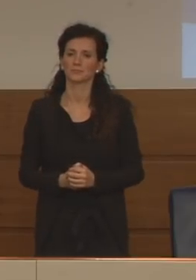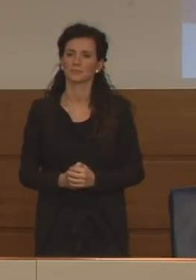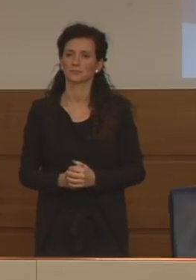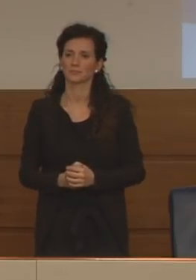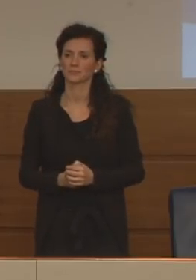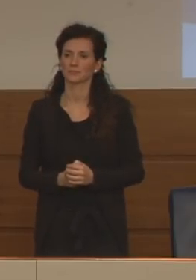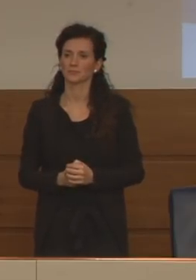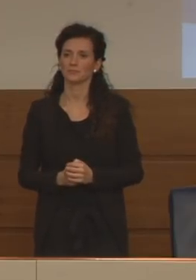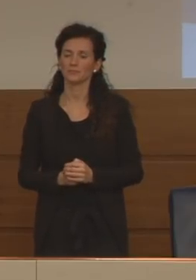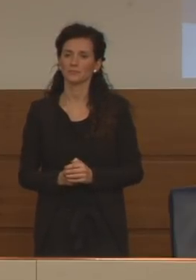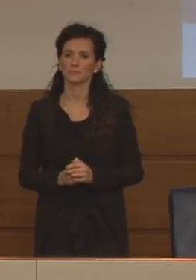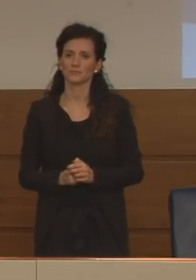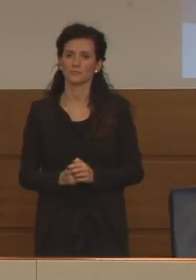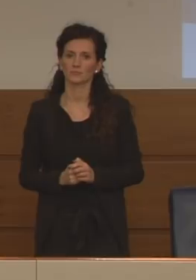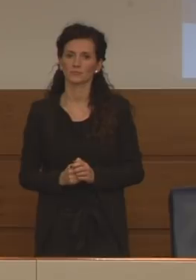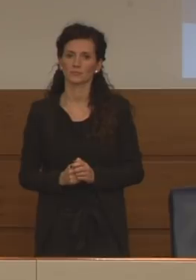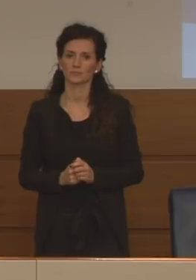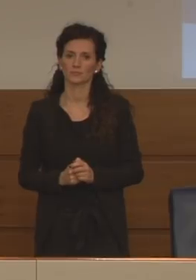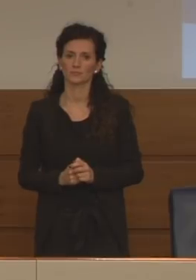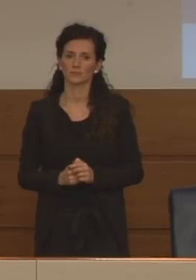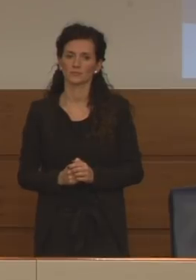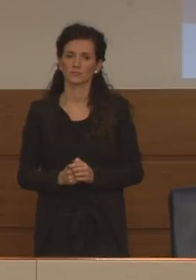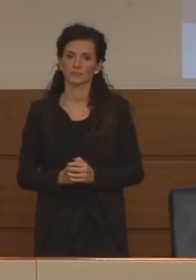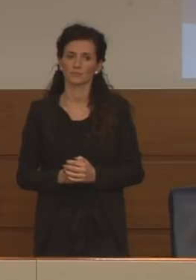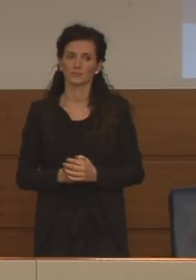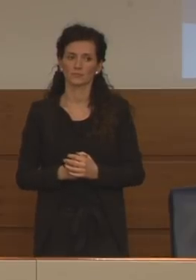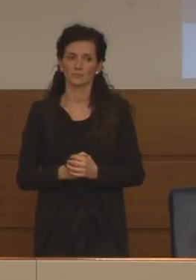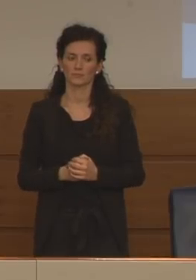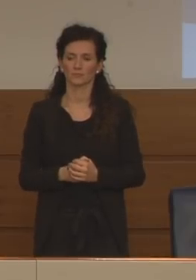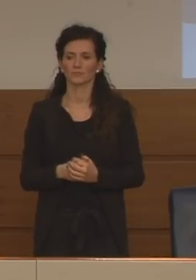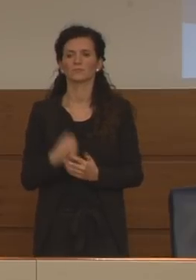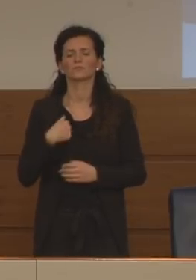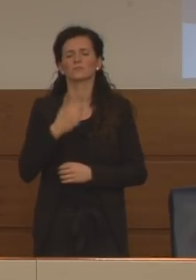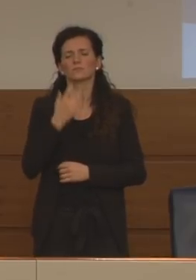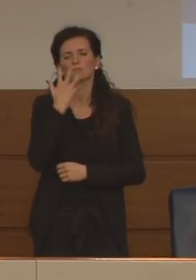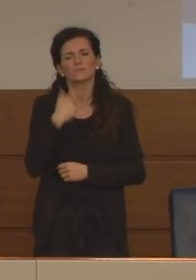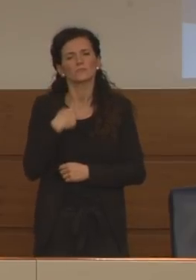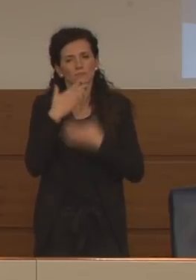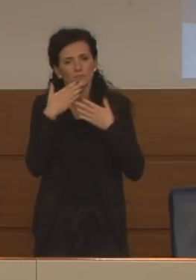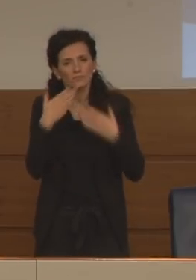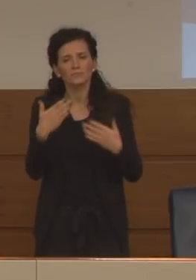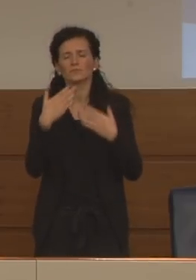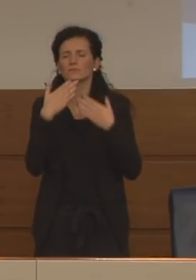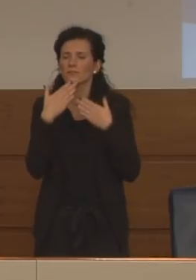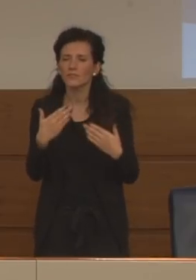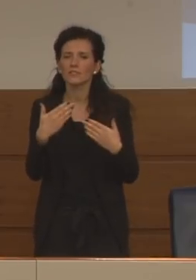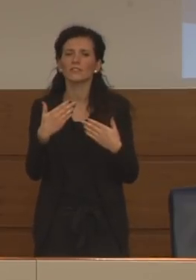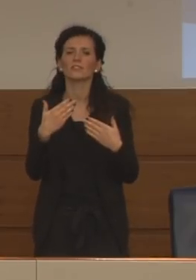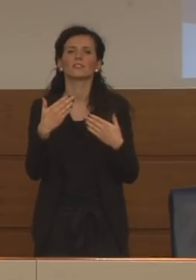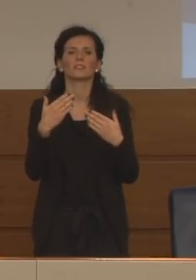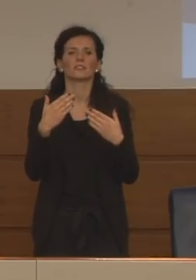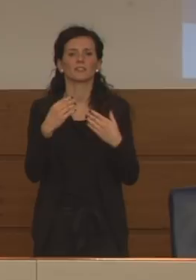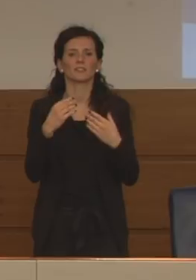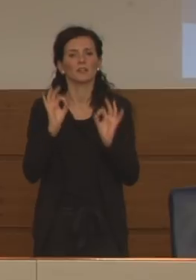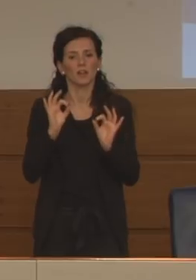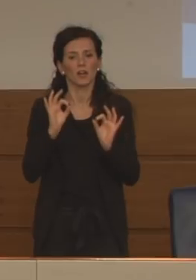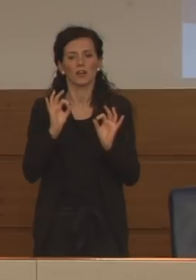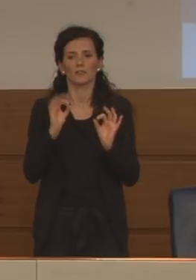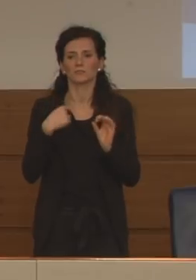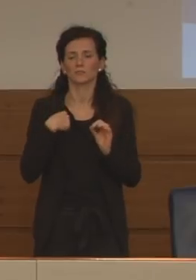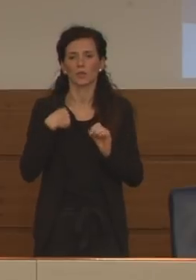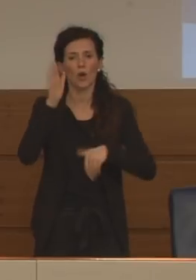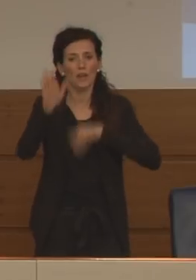voglio poi ringraziare ringraziare tutti coloro i quali hanno risposto alla nostra chiamata